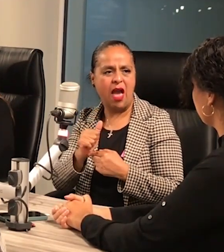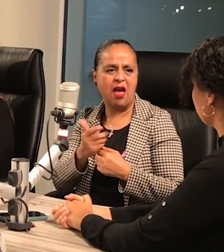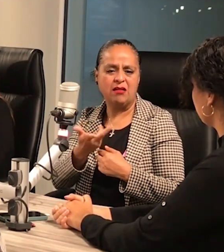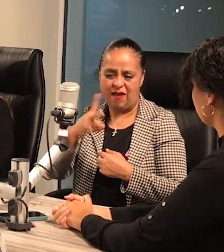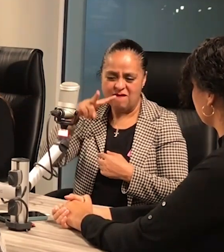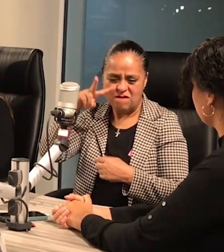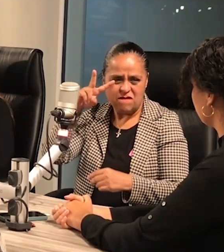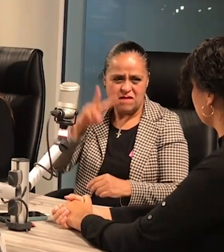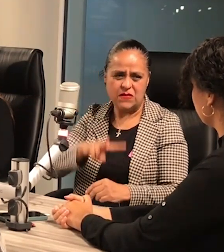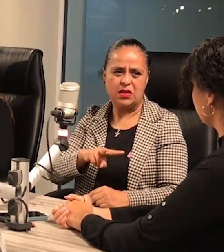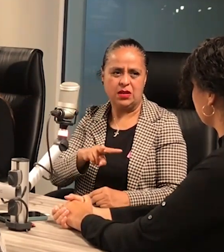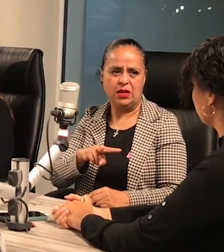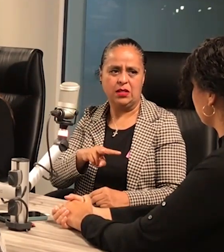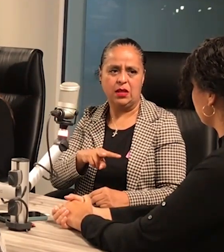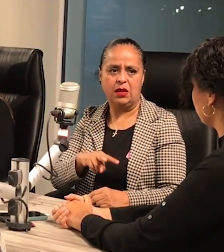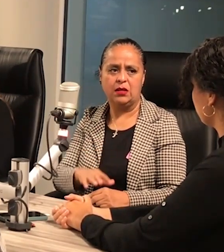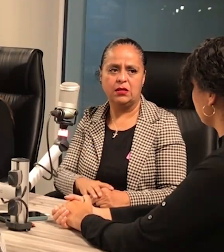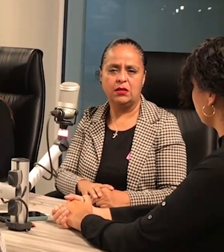nos